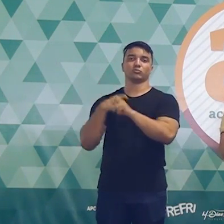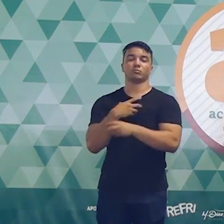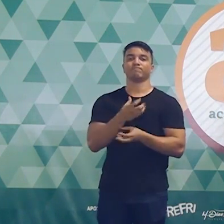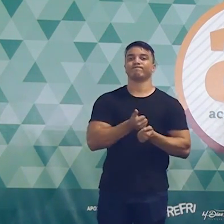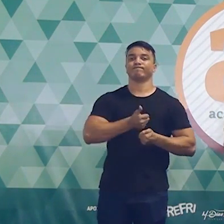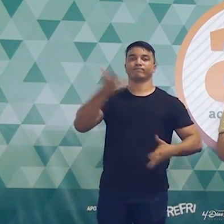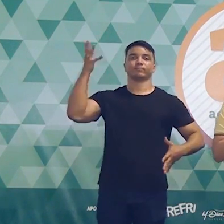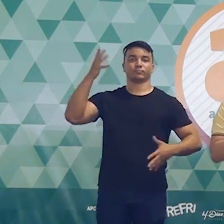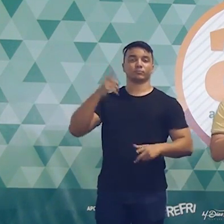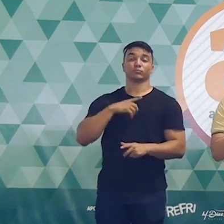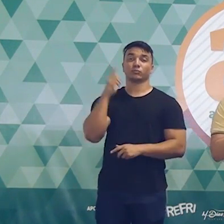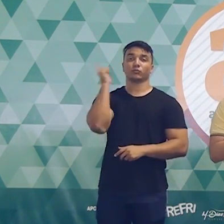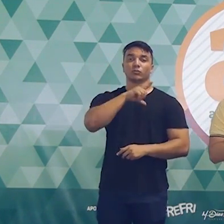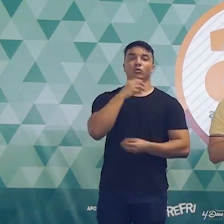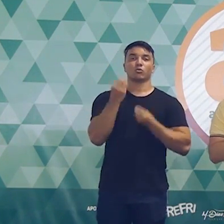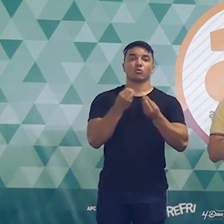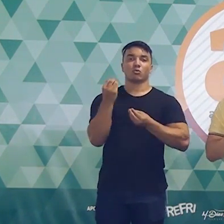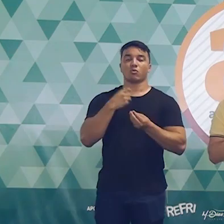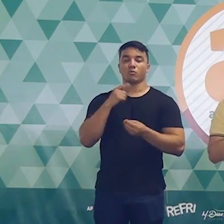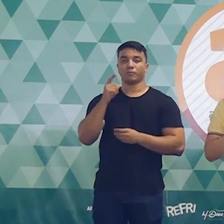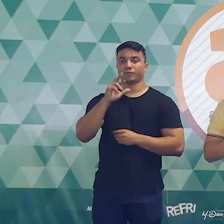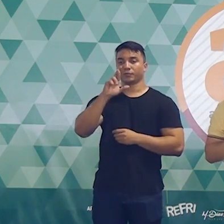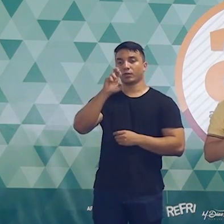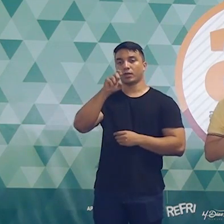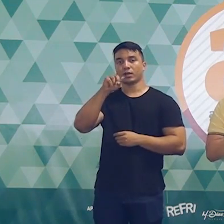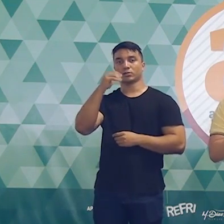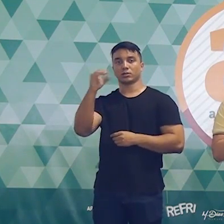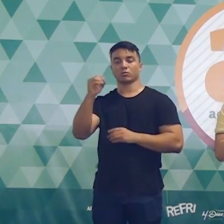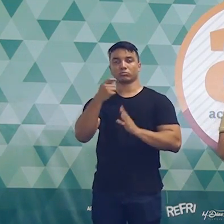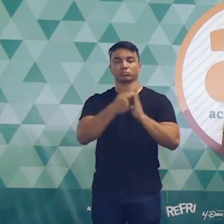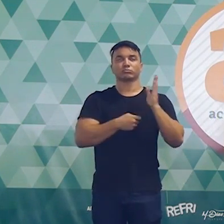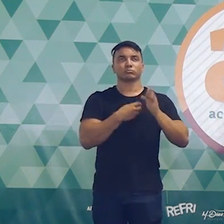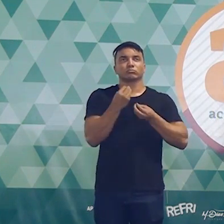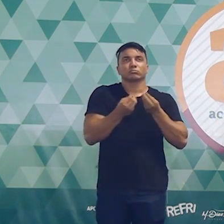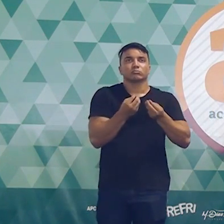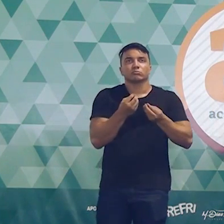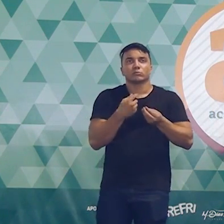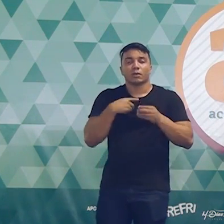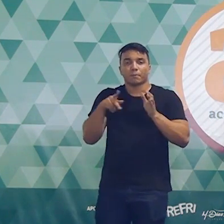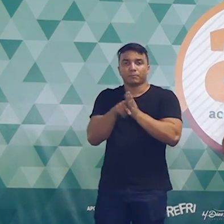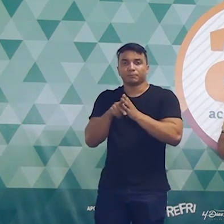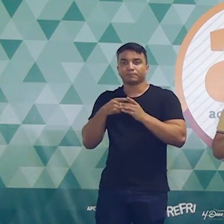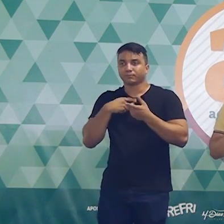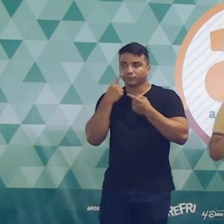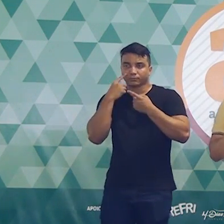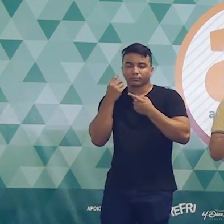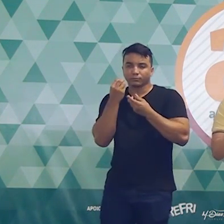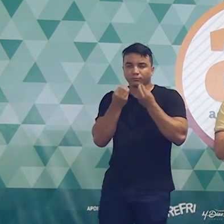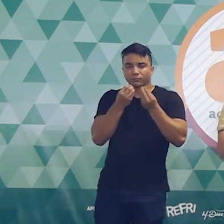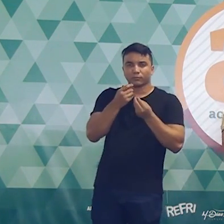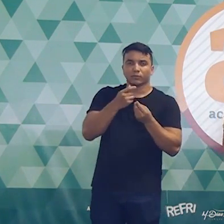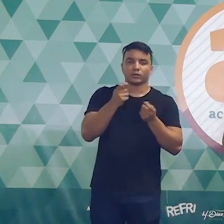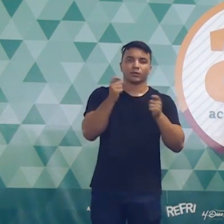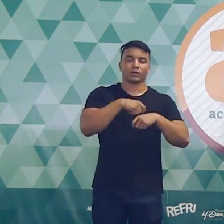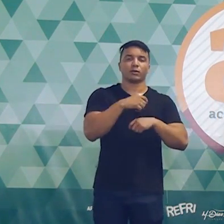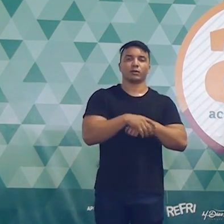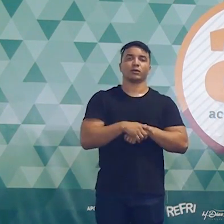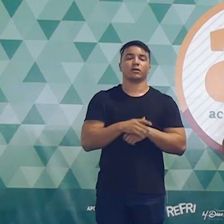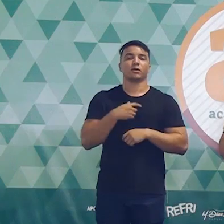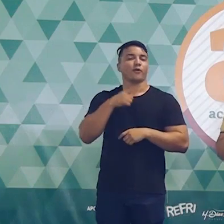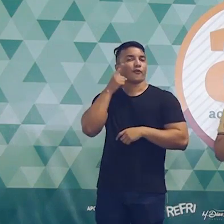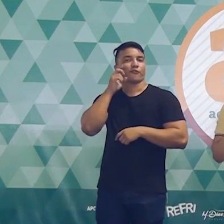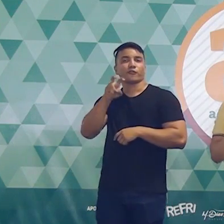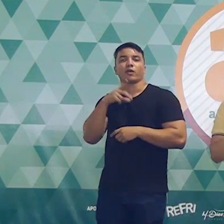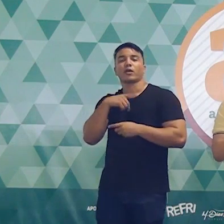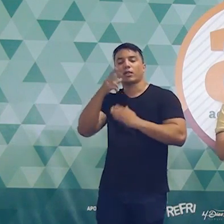Tá? Então, isso não é uma fórmula de redação, não é, de forma alguma, porque eu tenho que contemplar os repertórios de vocês, eu tenho que